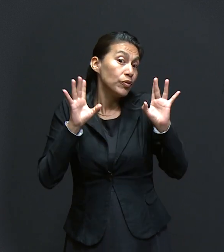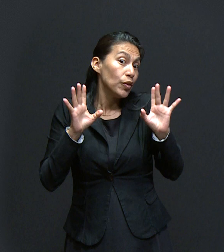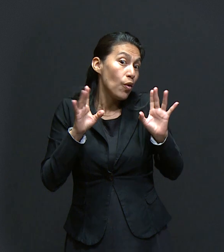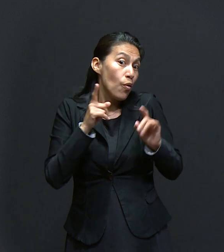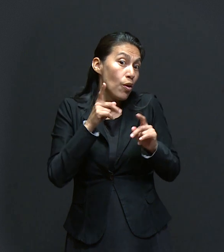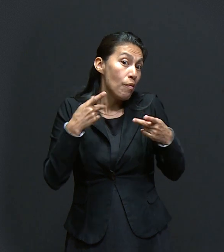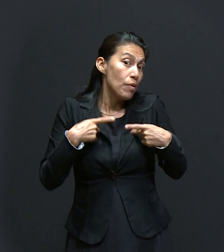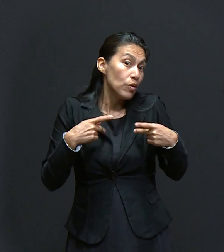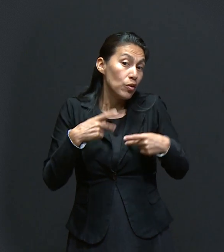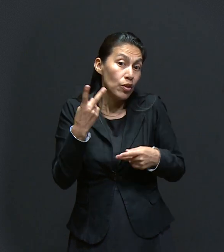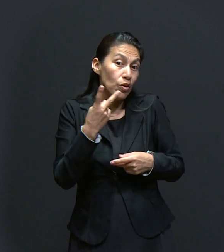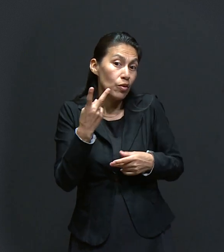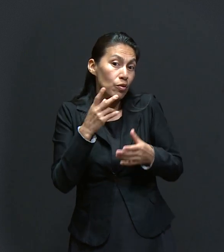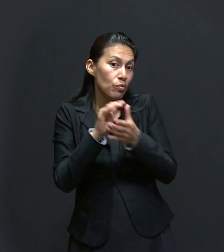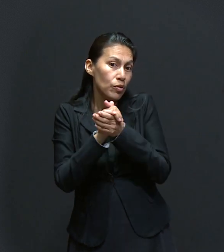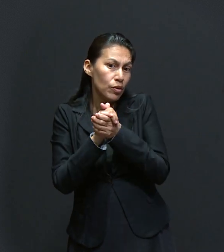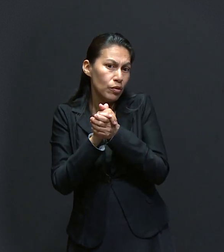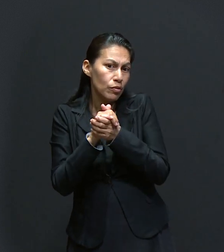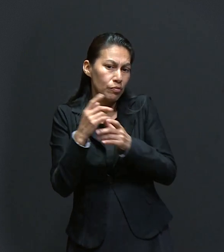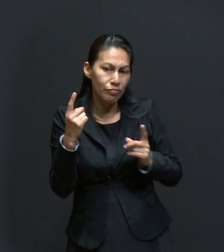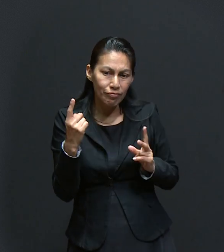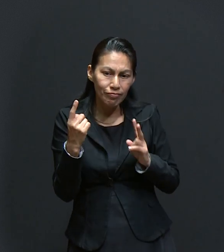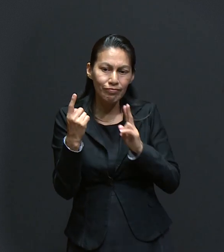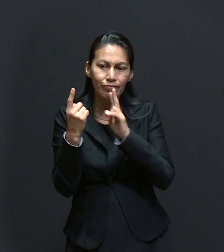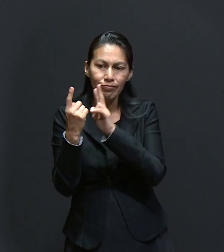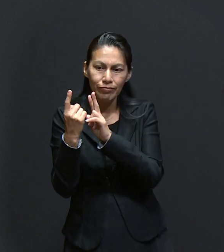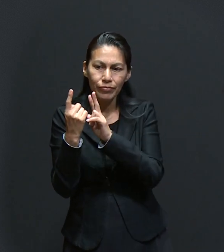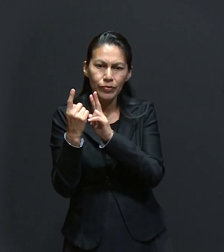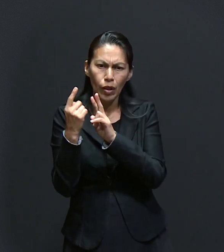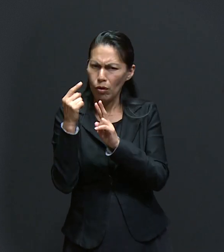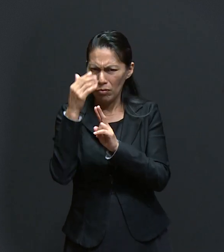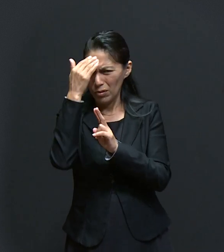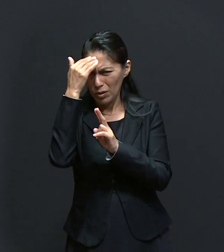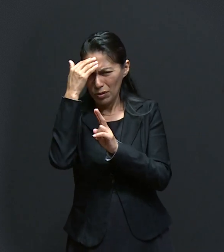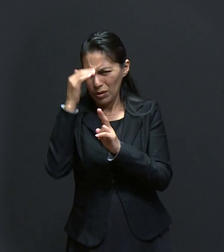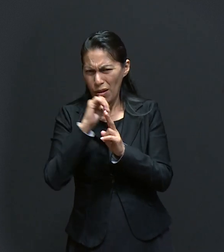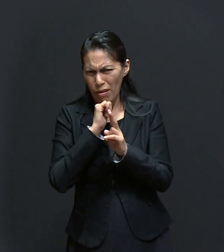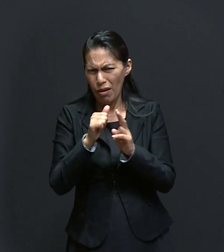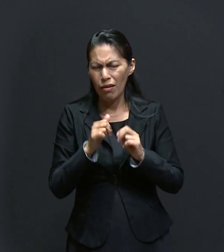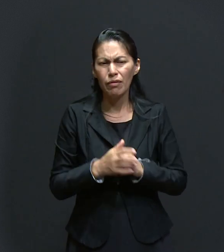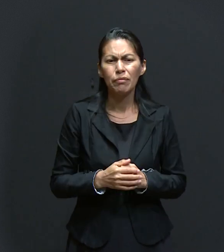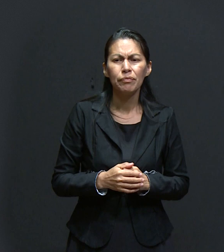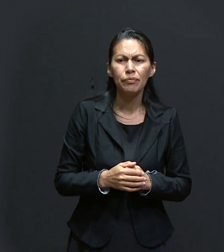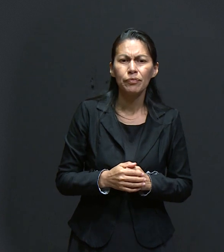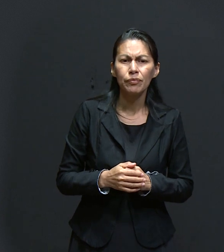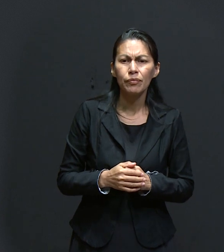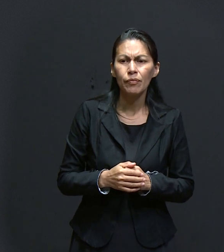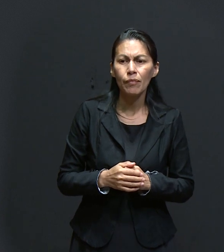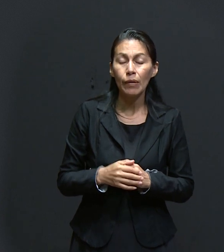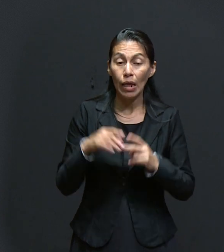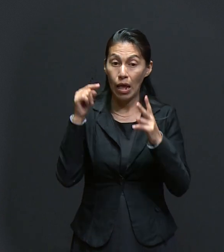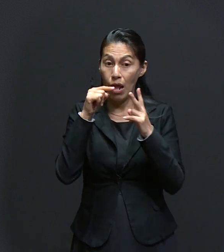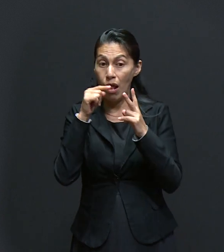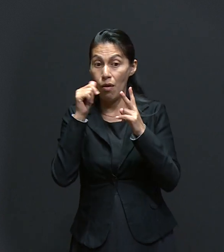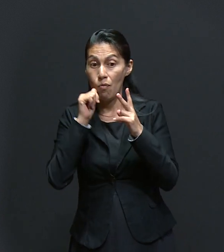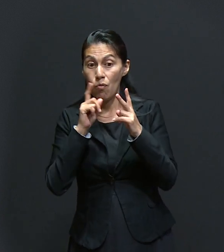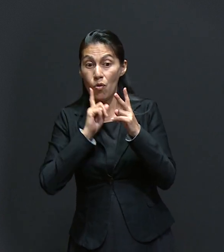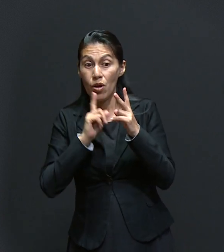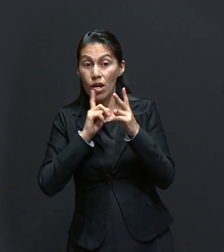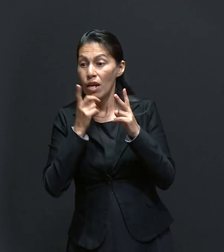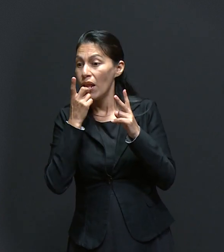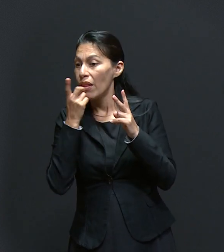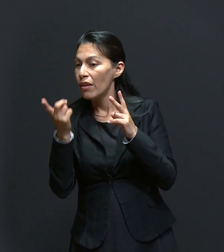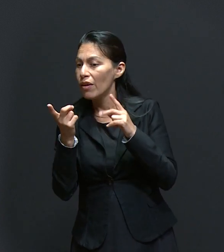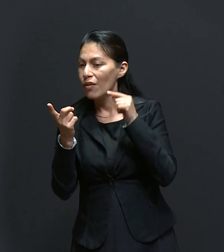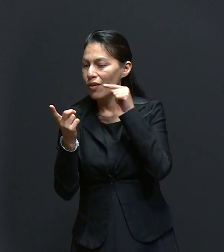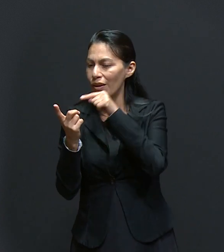conferencia una pareja quería ver personalmente pero no logró de llegarnos no conocían entre sí y la persona de esta pareja